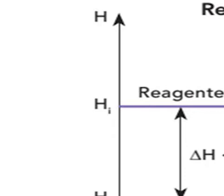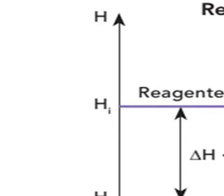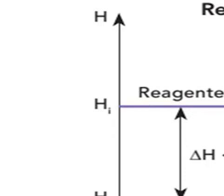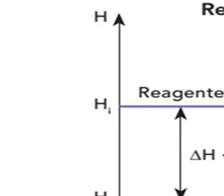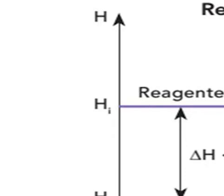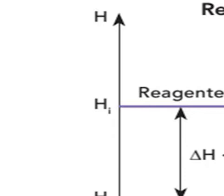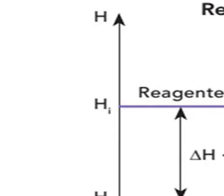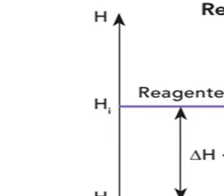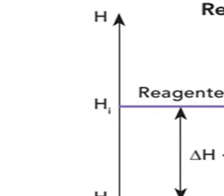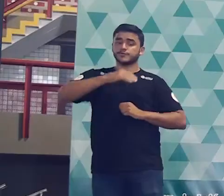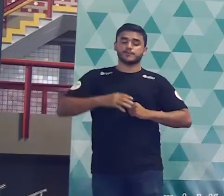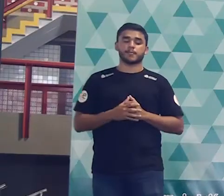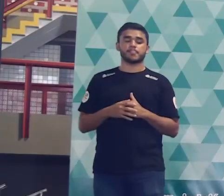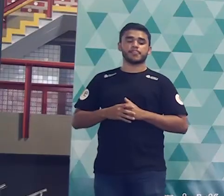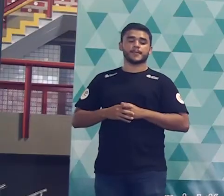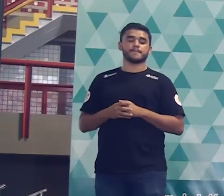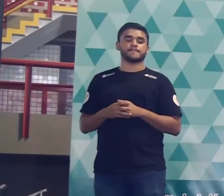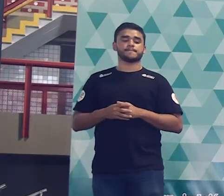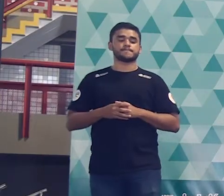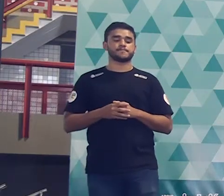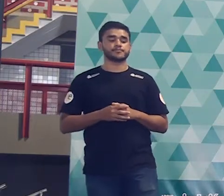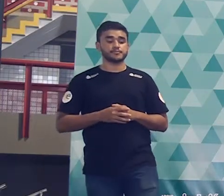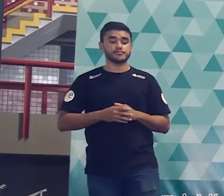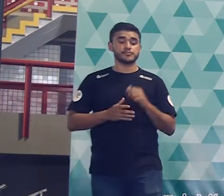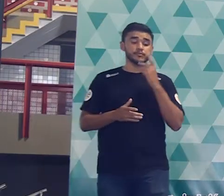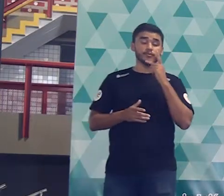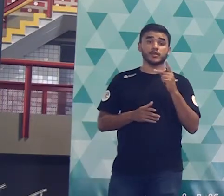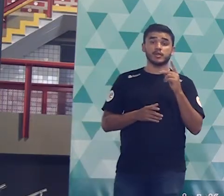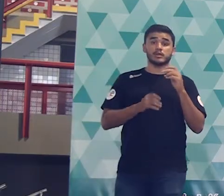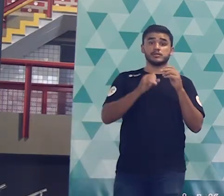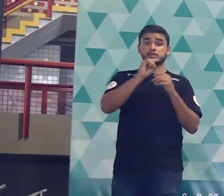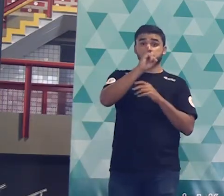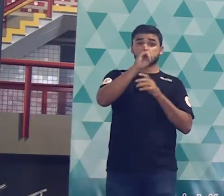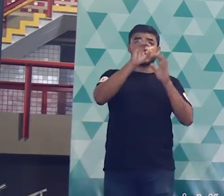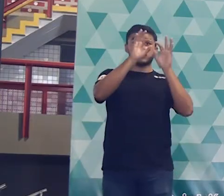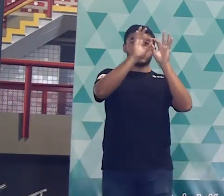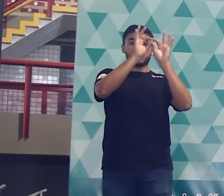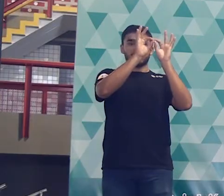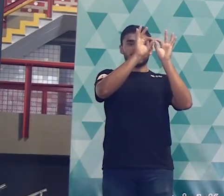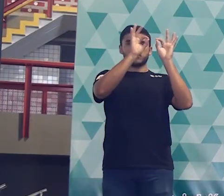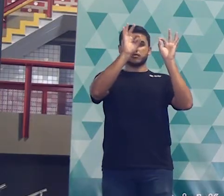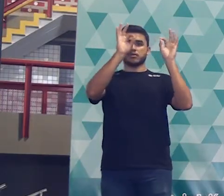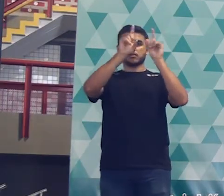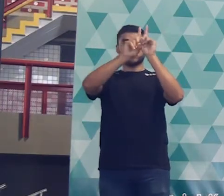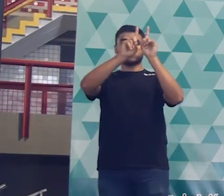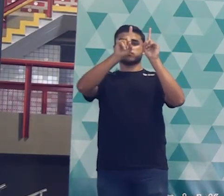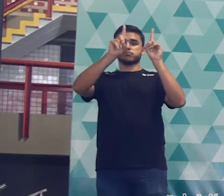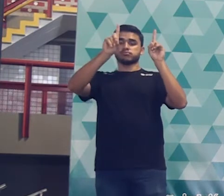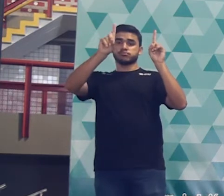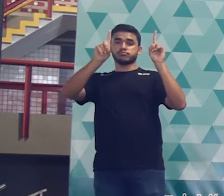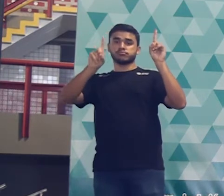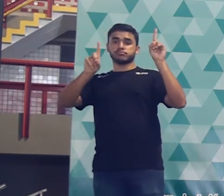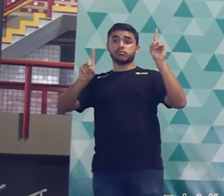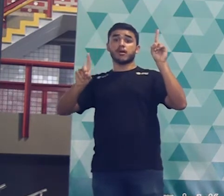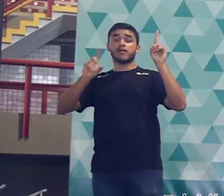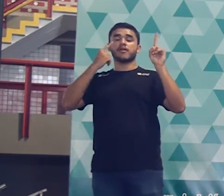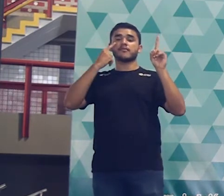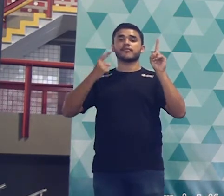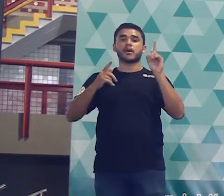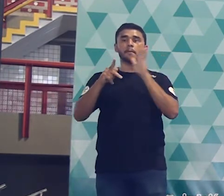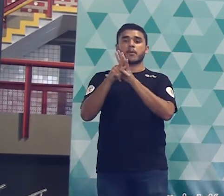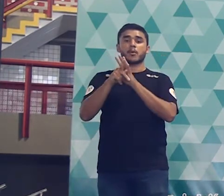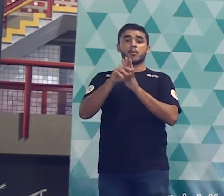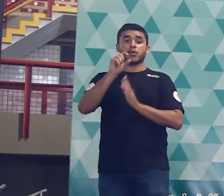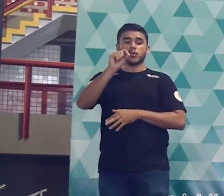Diminui. Até chegar aonde? No produto. Se a energia foi diminuindo, é porque essa energia ele foi liberando. Liberando para